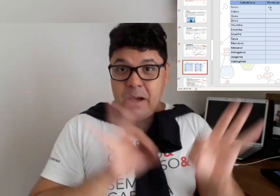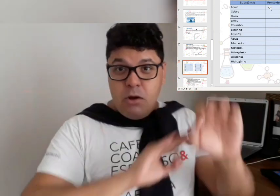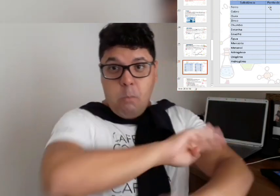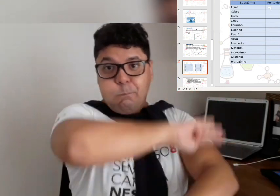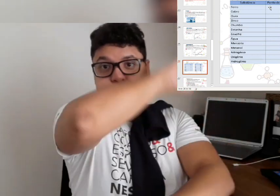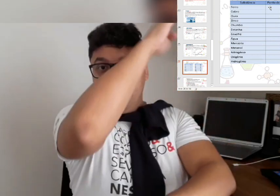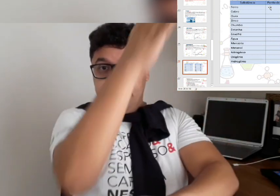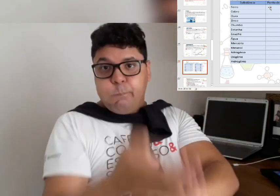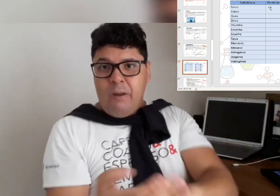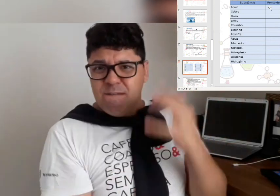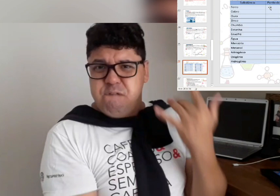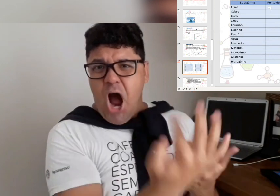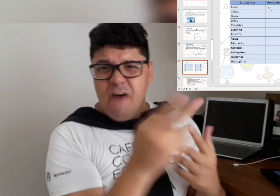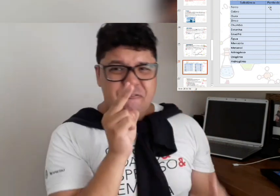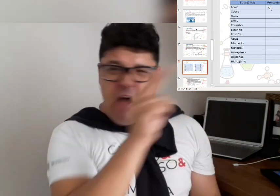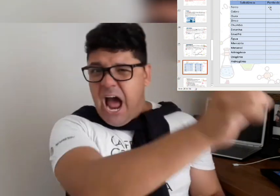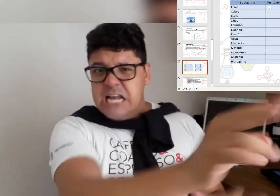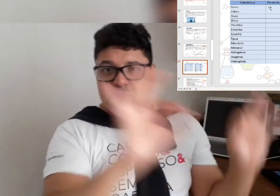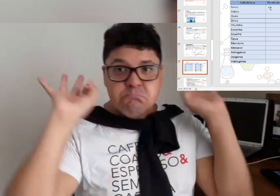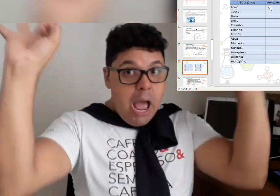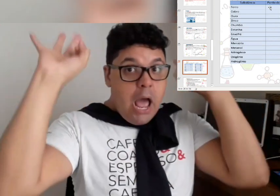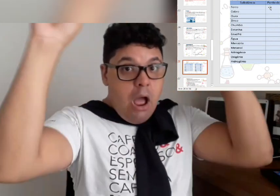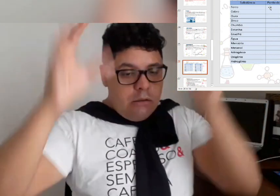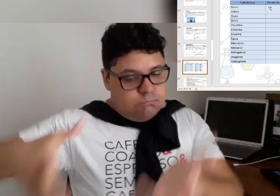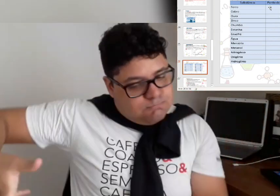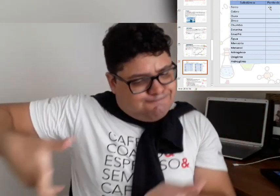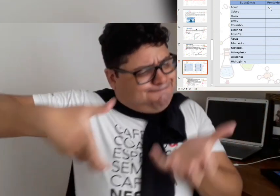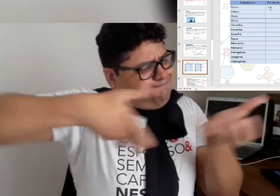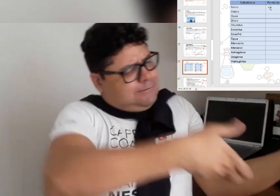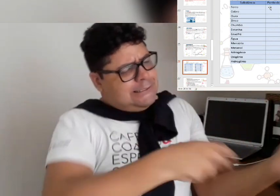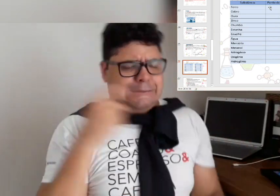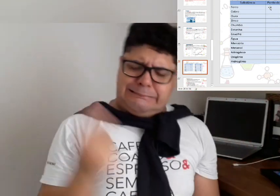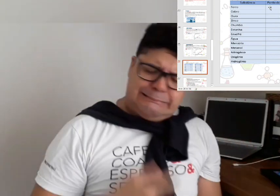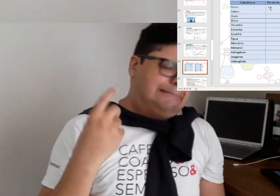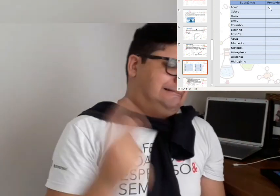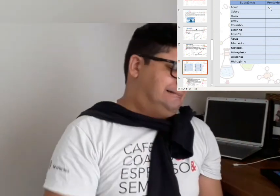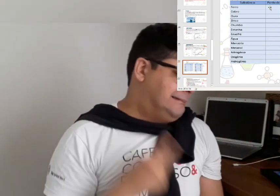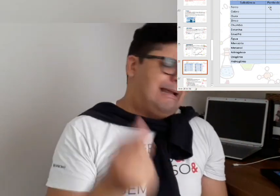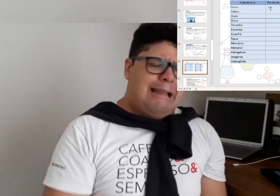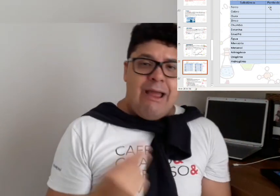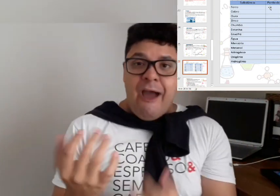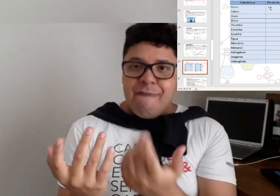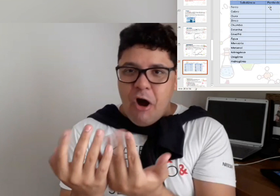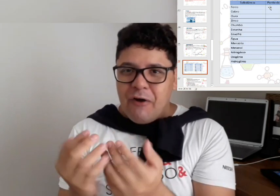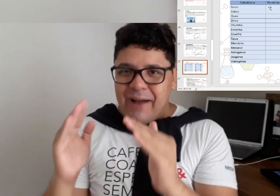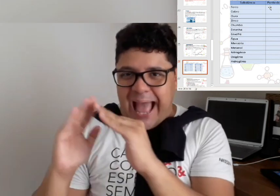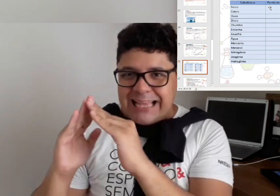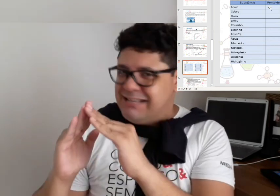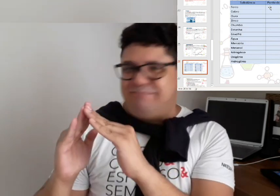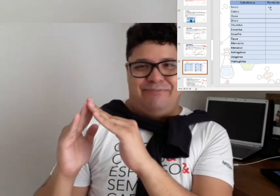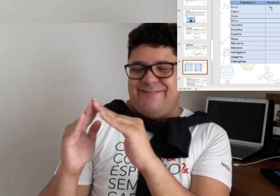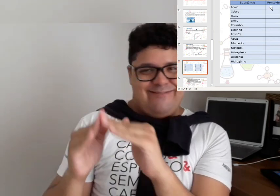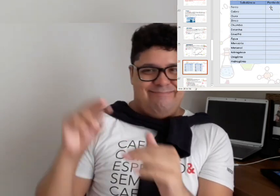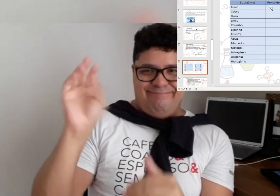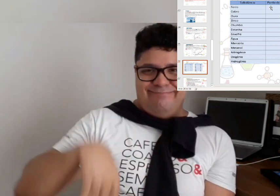graus. Até atingir essa temperatura de 1535, então eu coloquei num forno que está a 1500